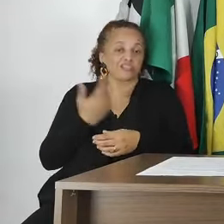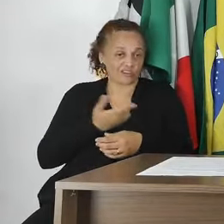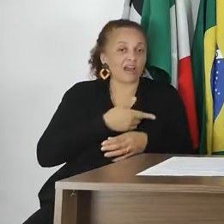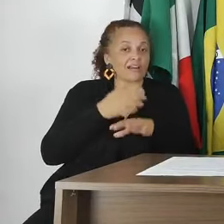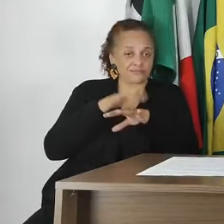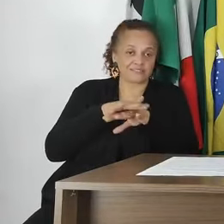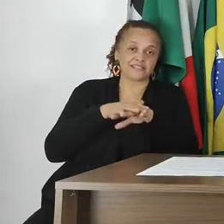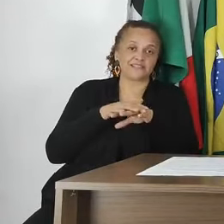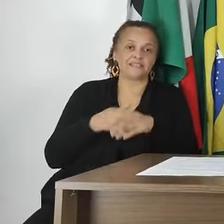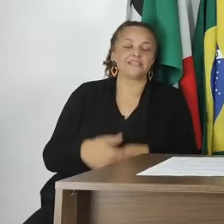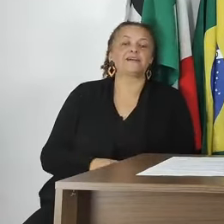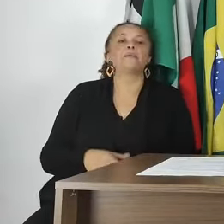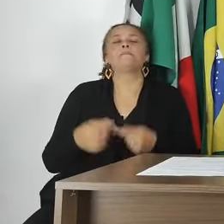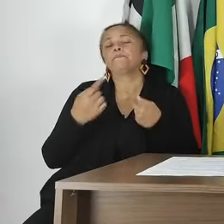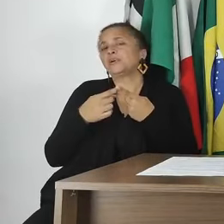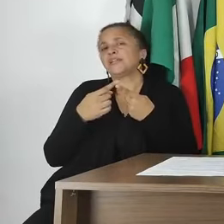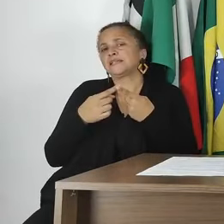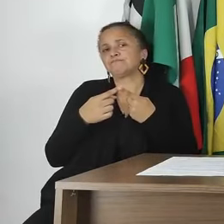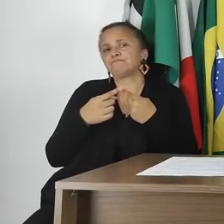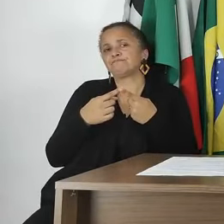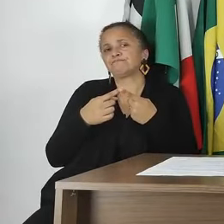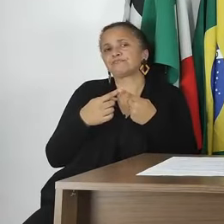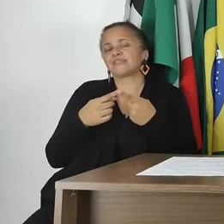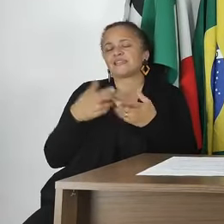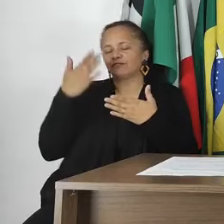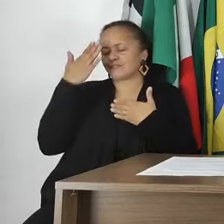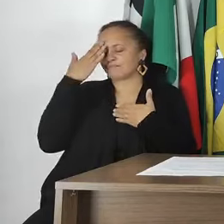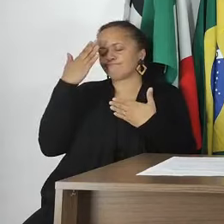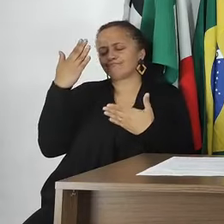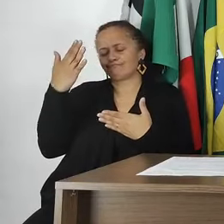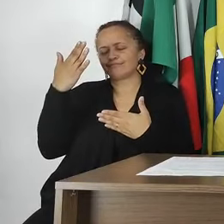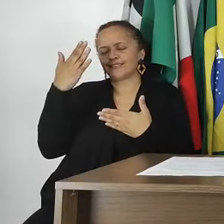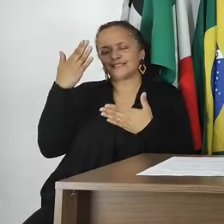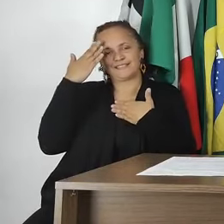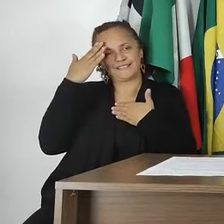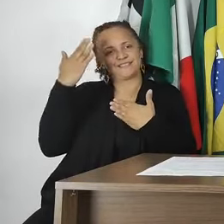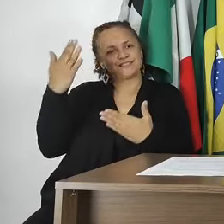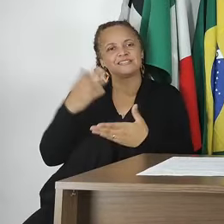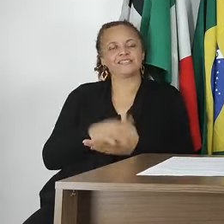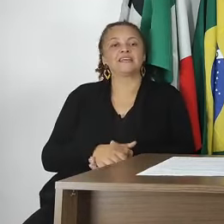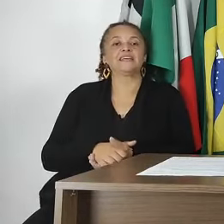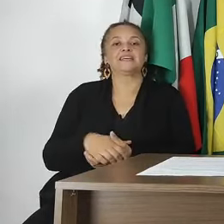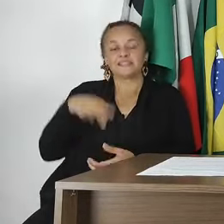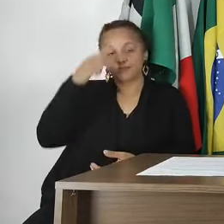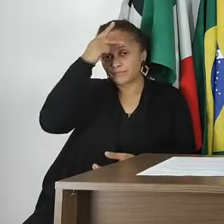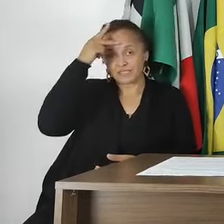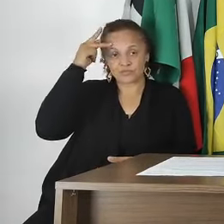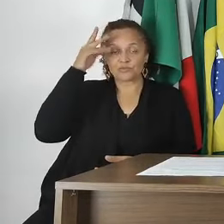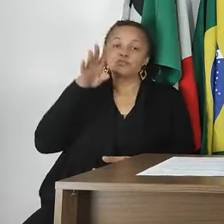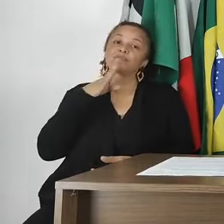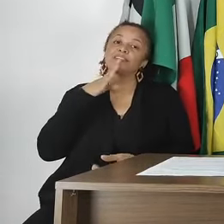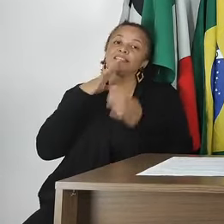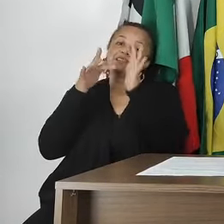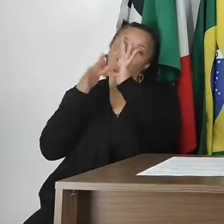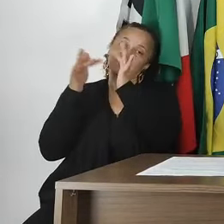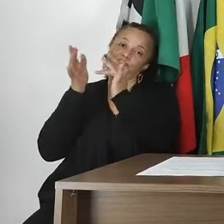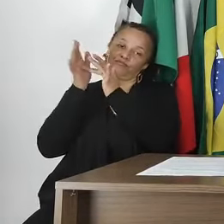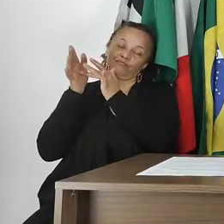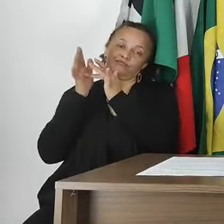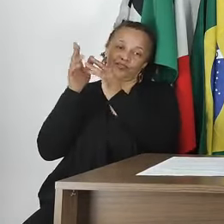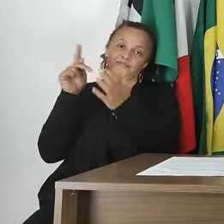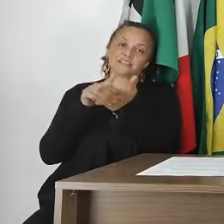Por quê? Porque, amados, é a gratidão. É a gratidão que as pessoas que estão precisando,